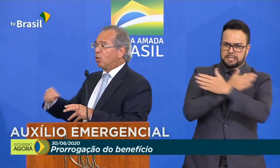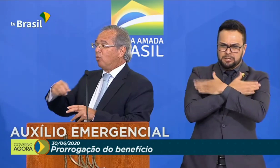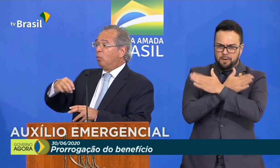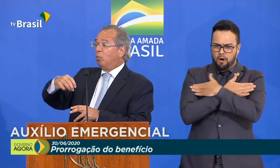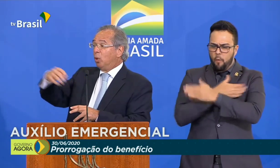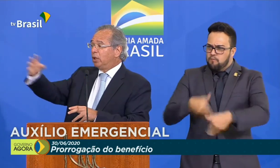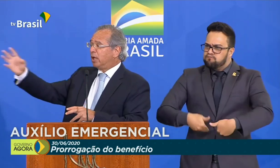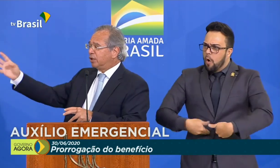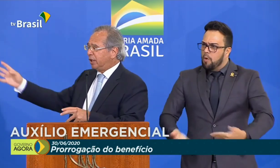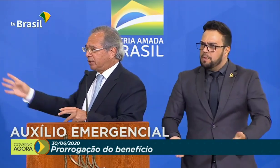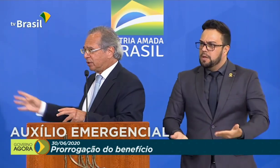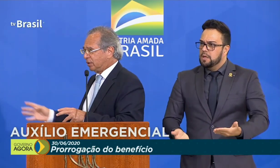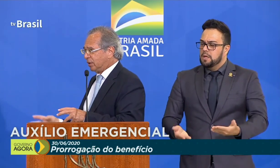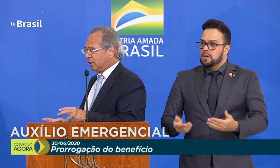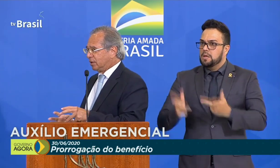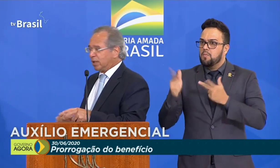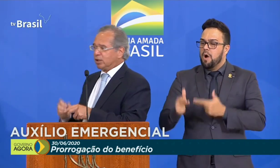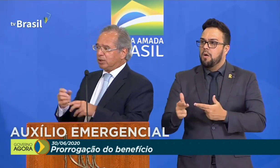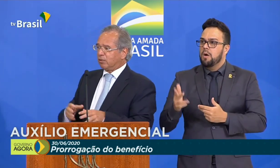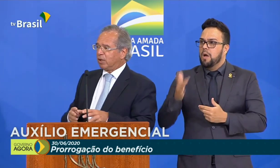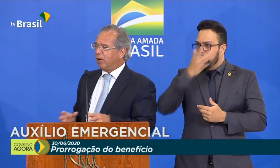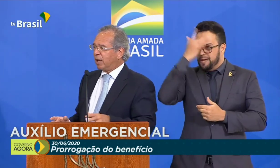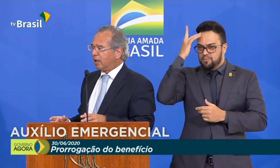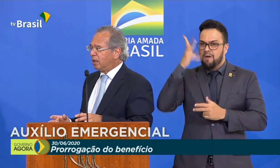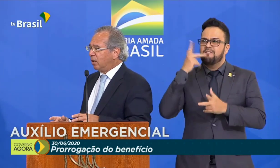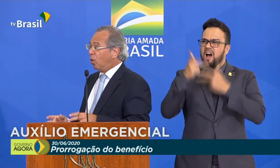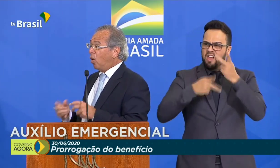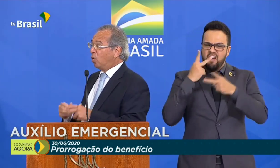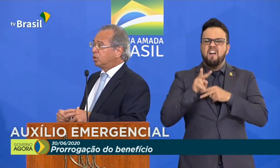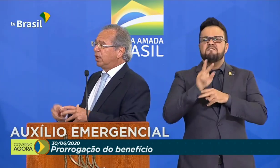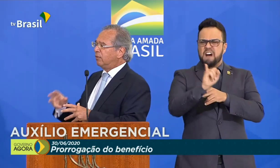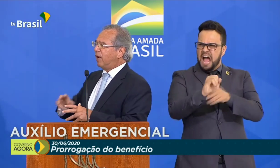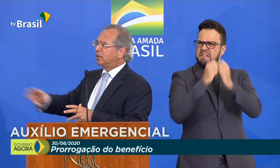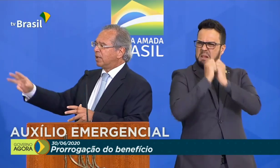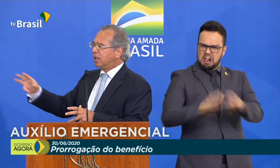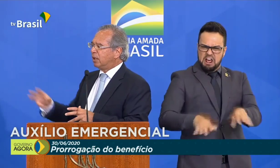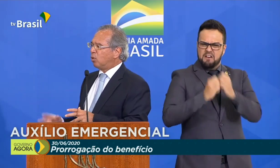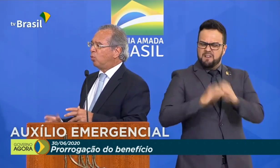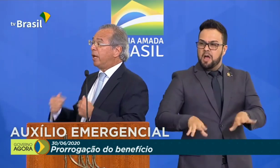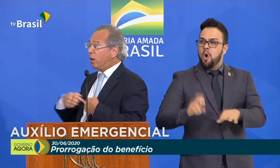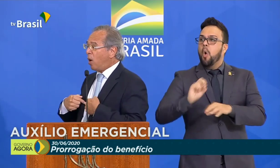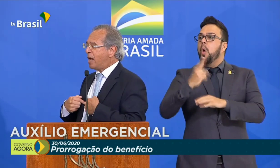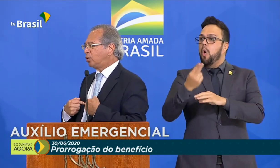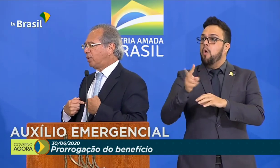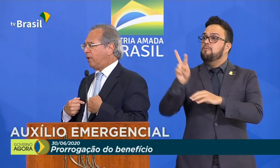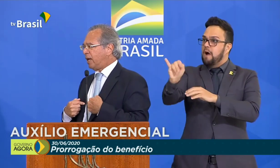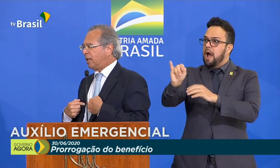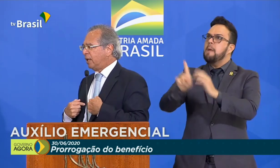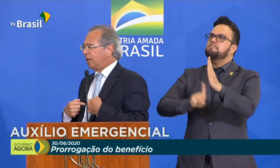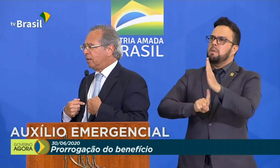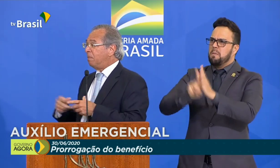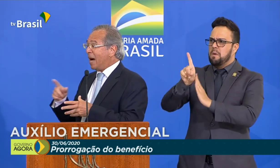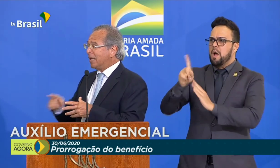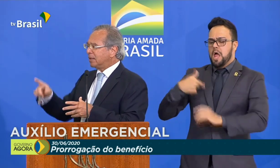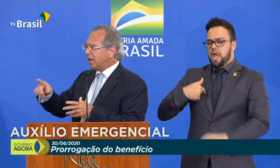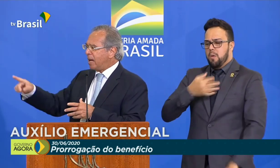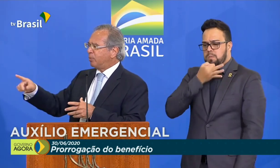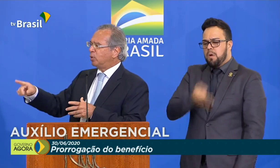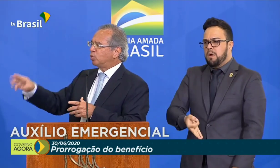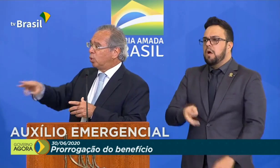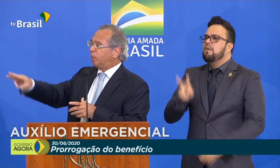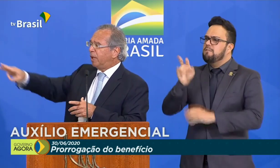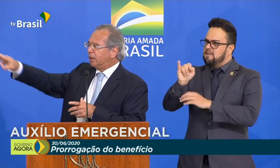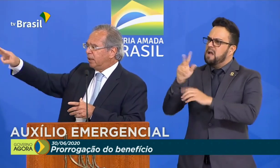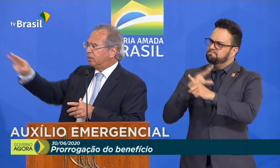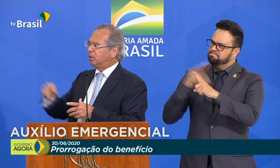miséria, como muita gente está dizendo que vai, ou se ele vai sair, como eu acho que vai, mais